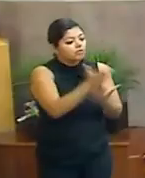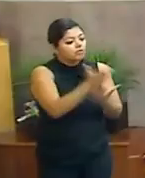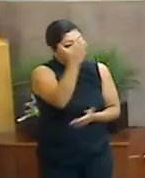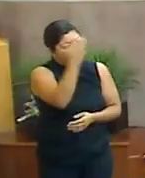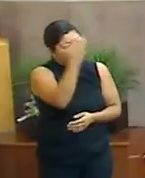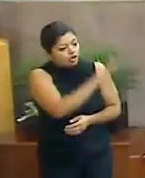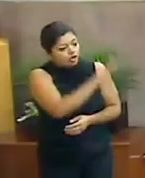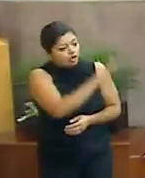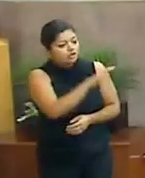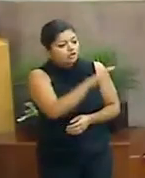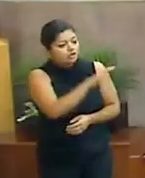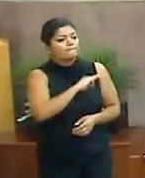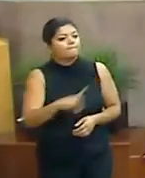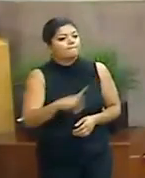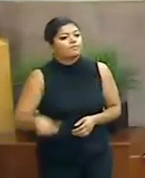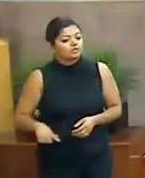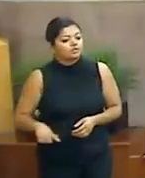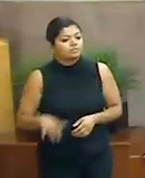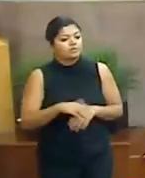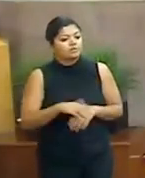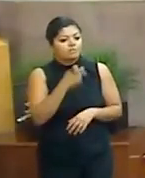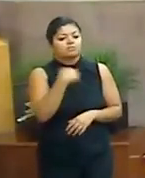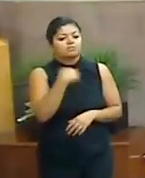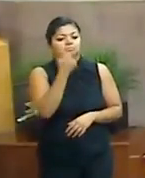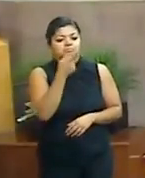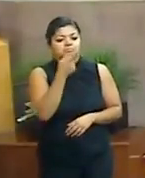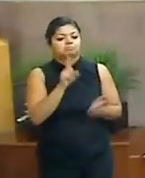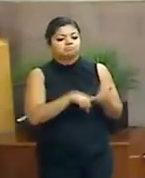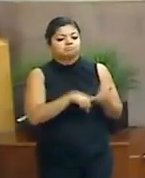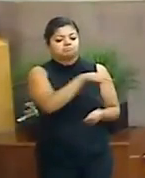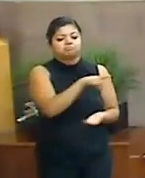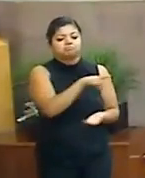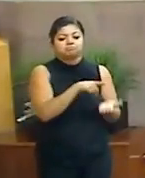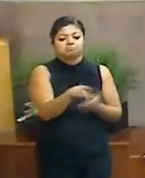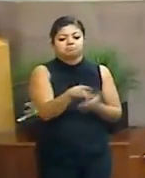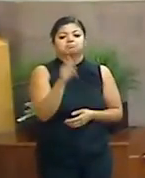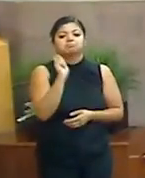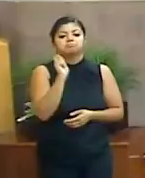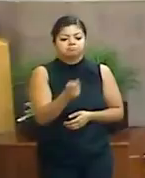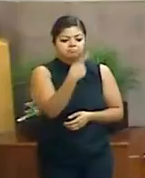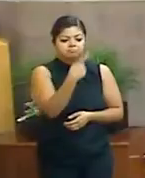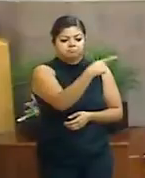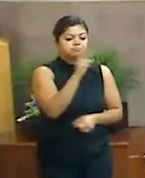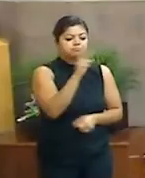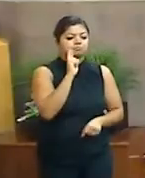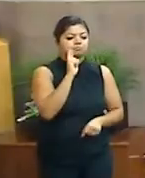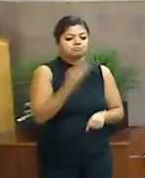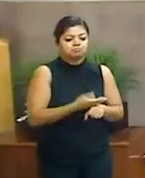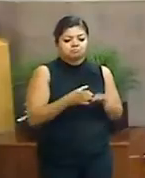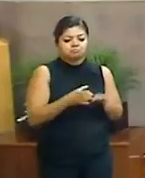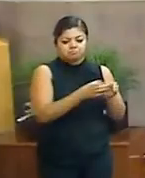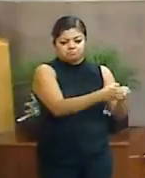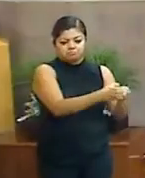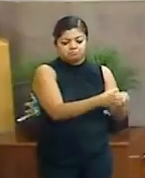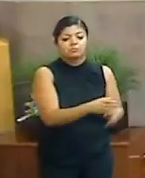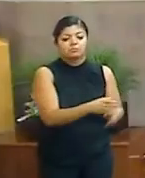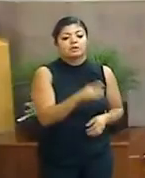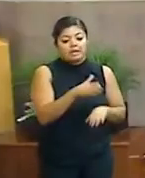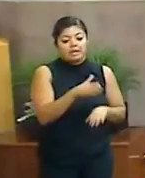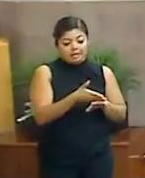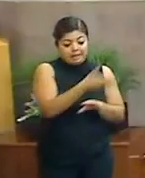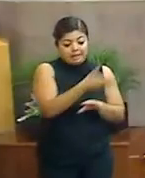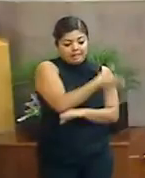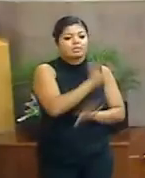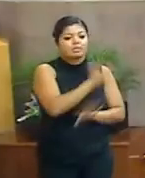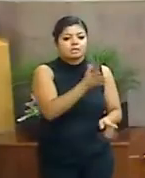suplencia de la queja se propone declarar fundado sobre nativos derecho de administrar directamente los recursos previa consulta a